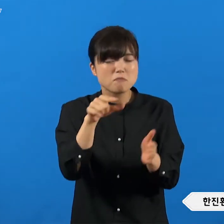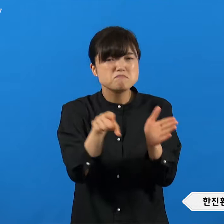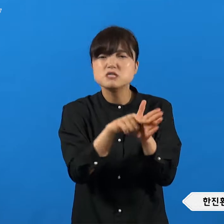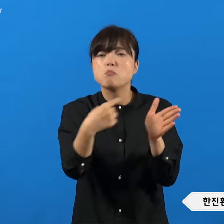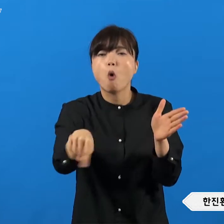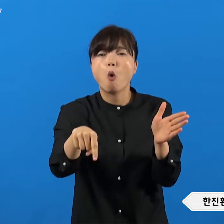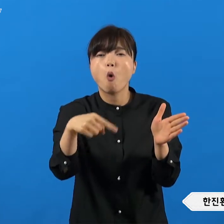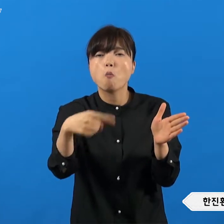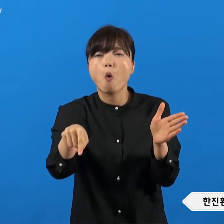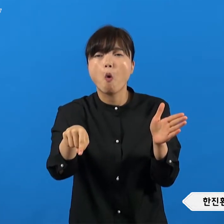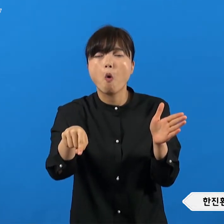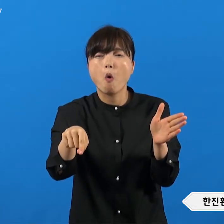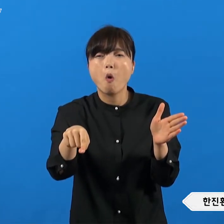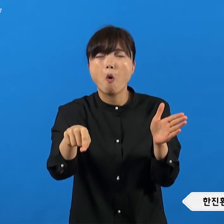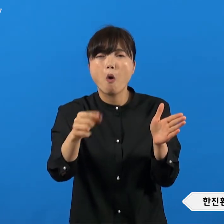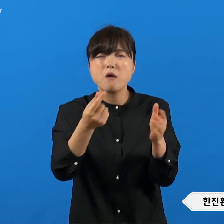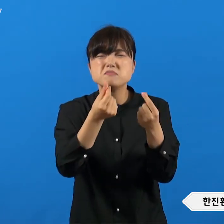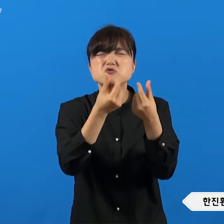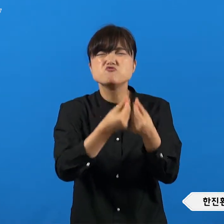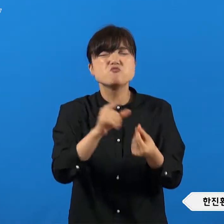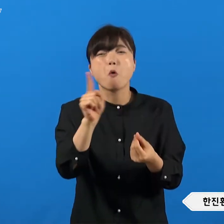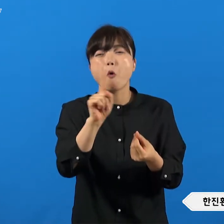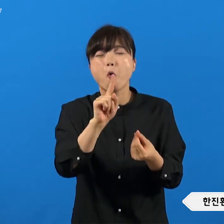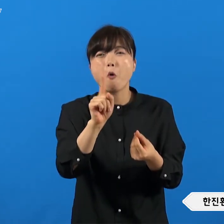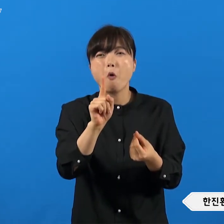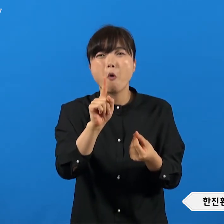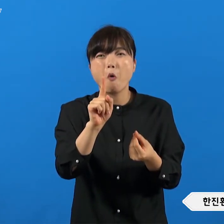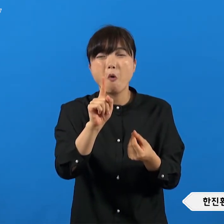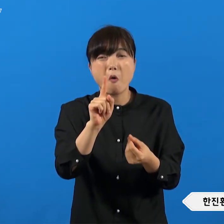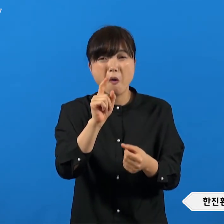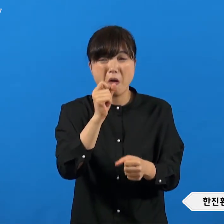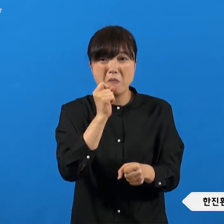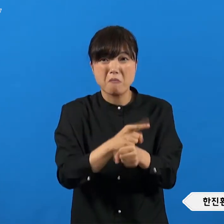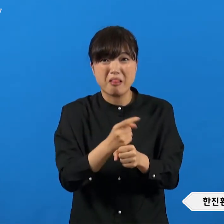믿음을 뭐에 비유를 했는데 뭐에 비유를 했습니까?